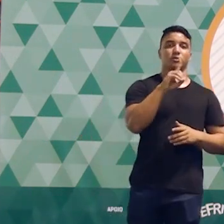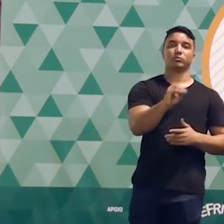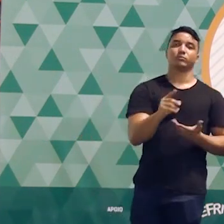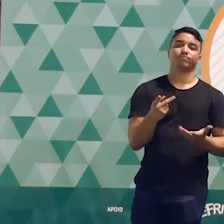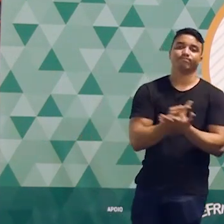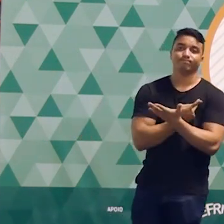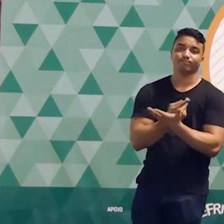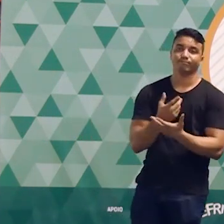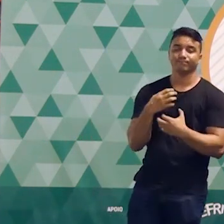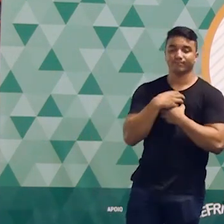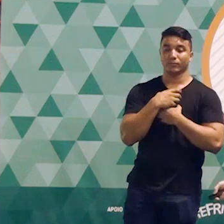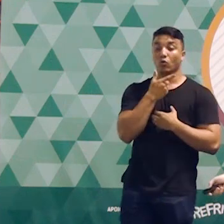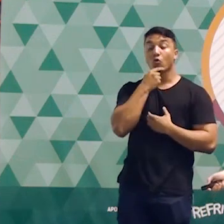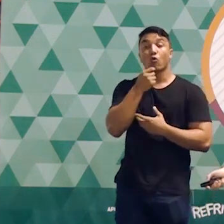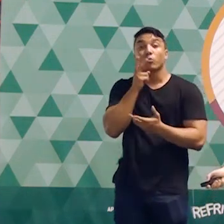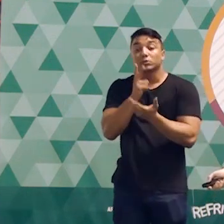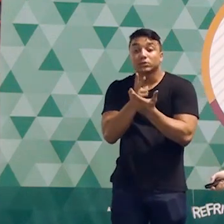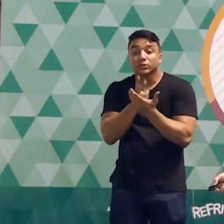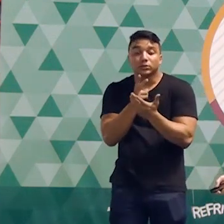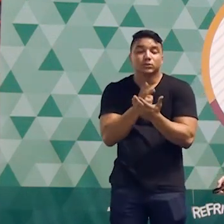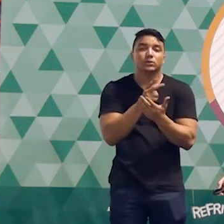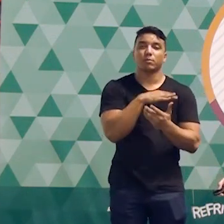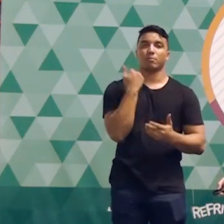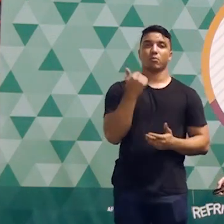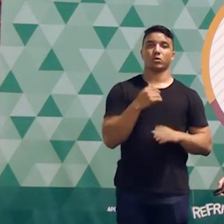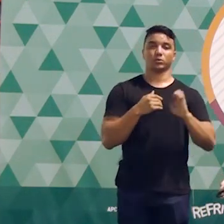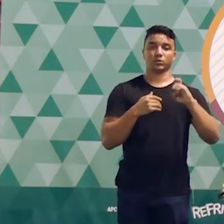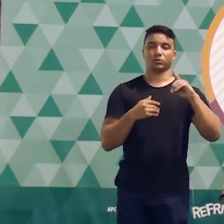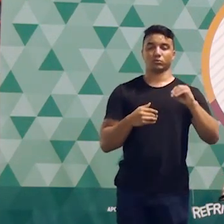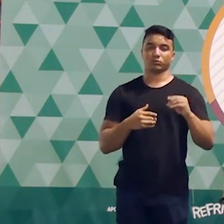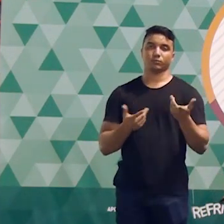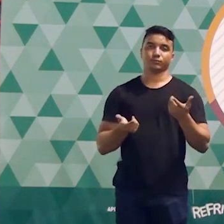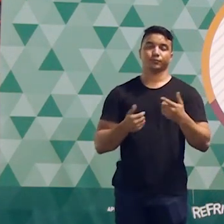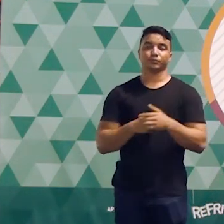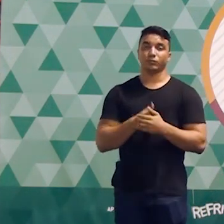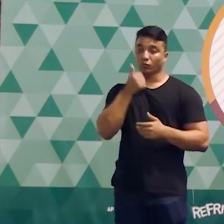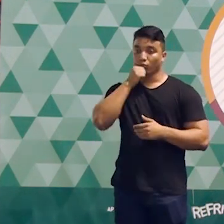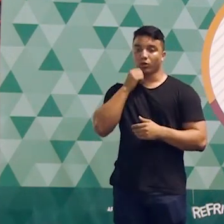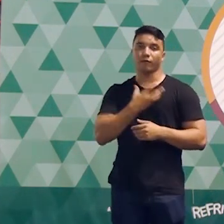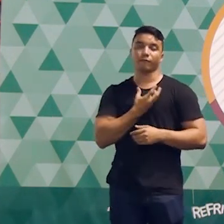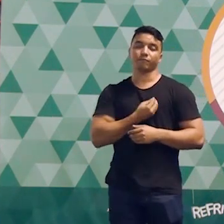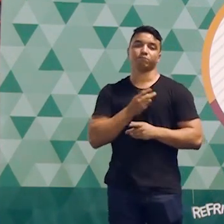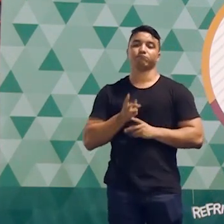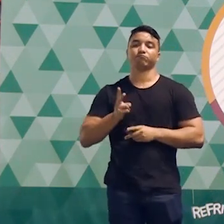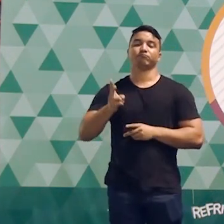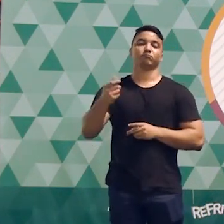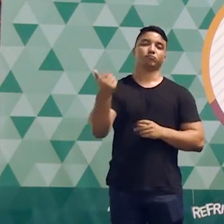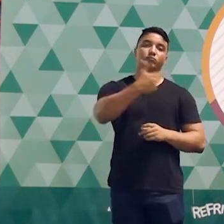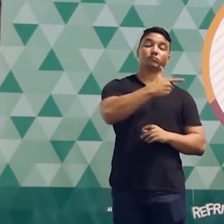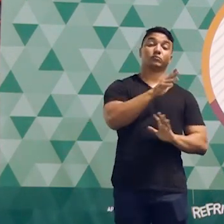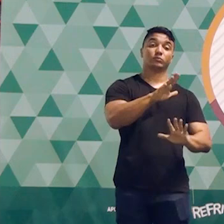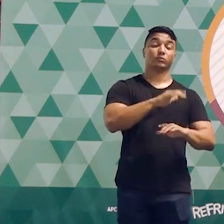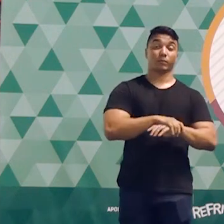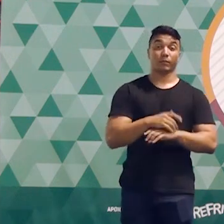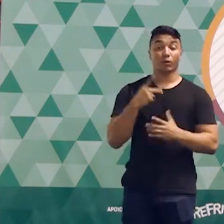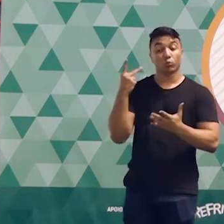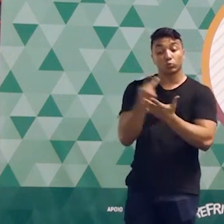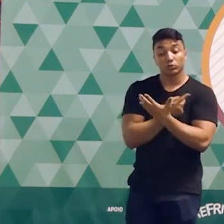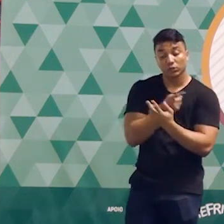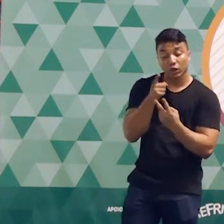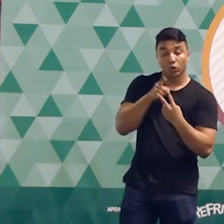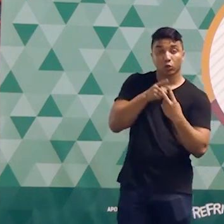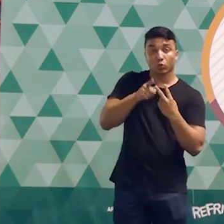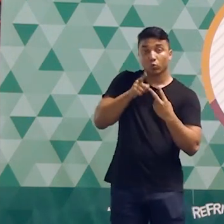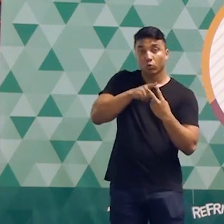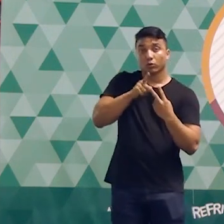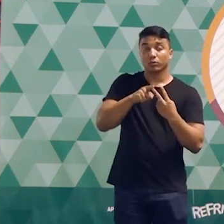certo? Os homens morrem sempre mais cedo que as mulheres. Agora, mesmo assim, pode acontecer duas coisas que pode fazer um país ficar